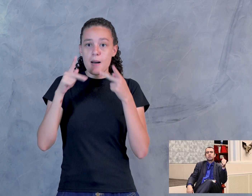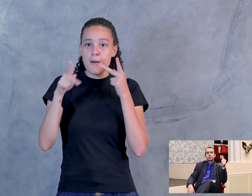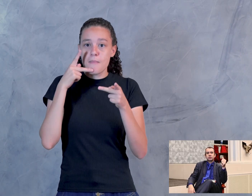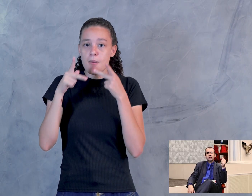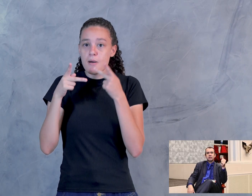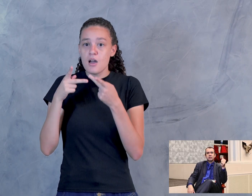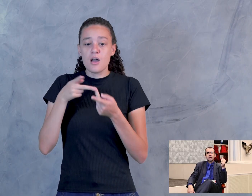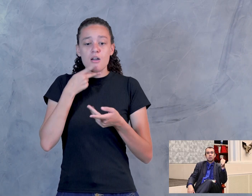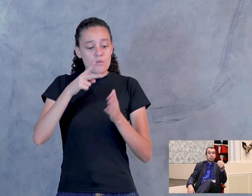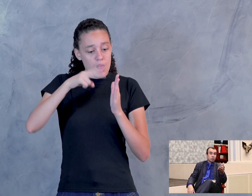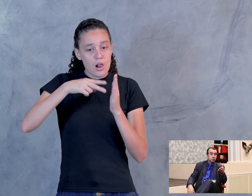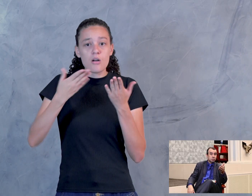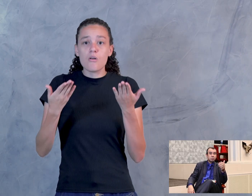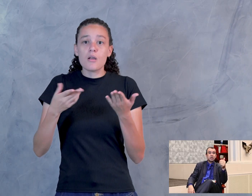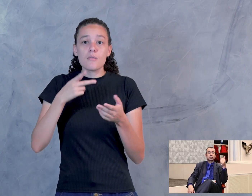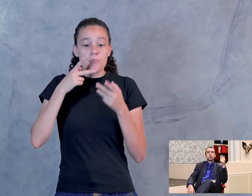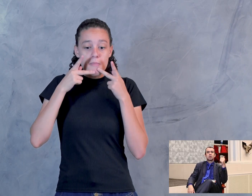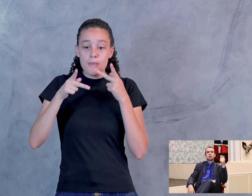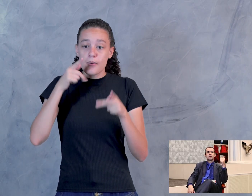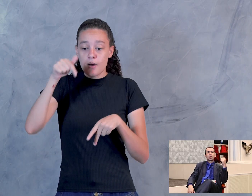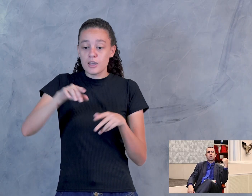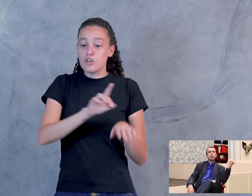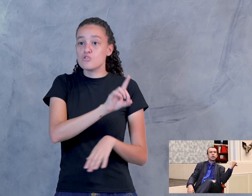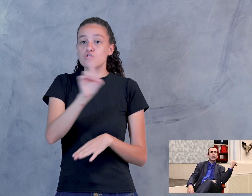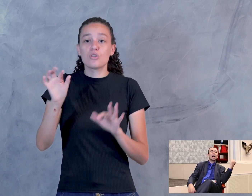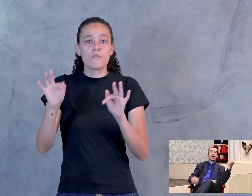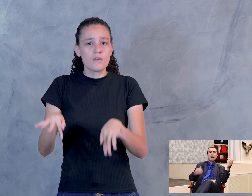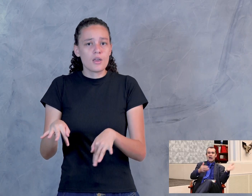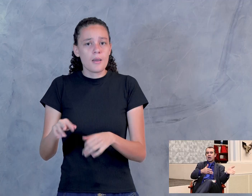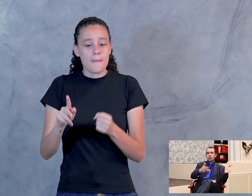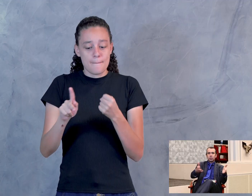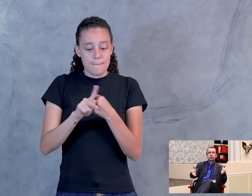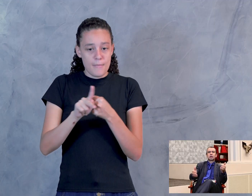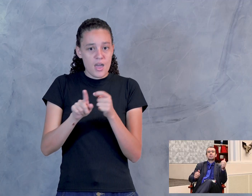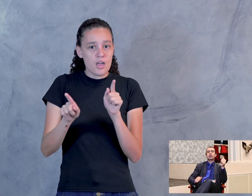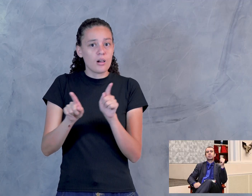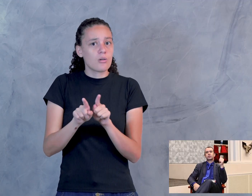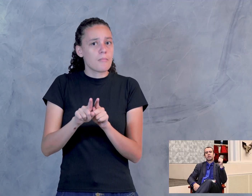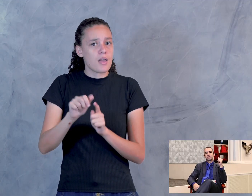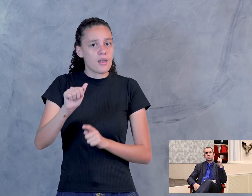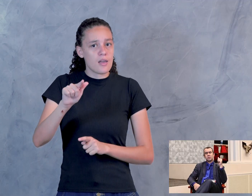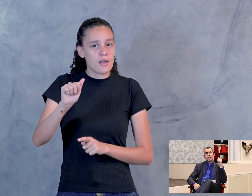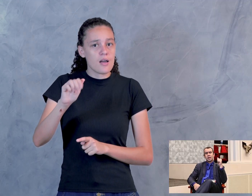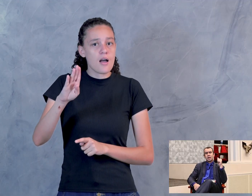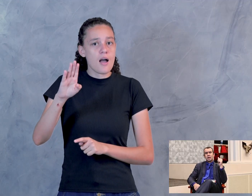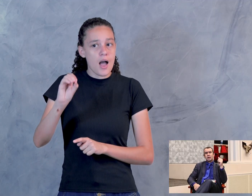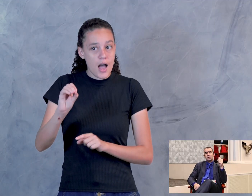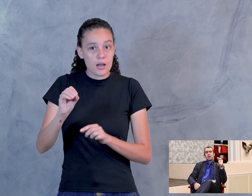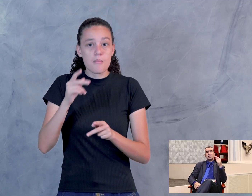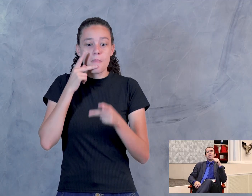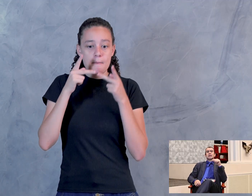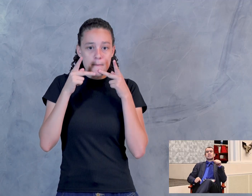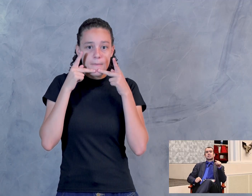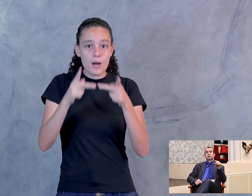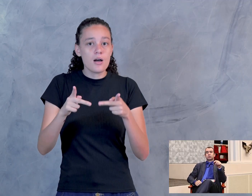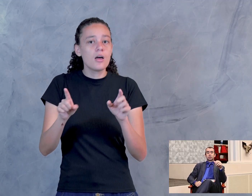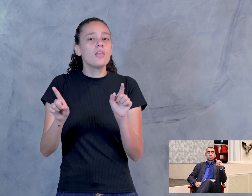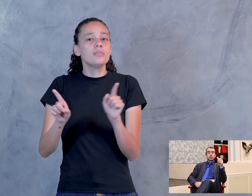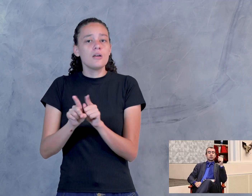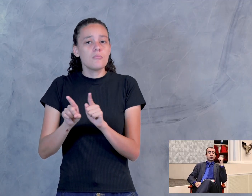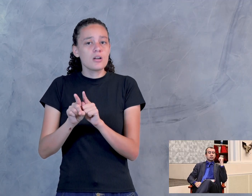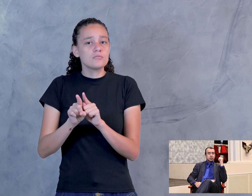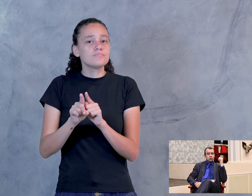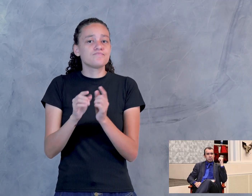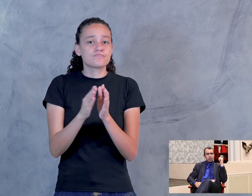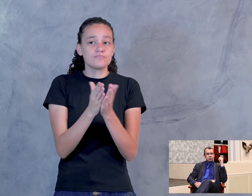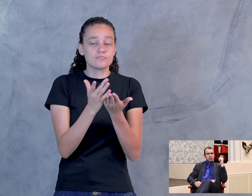sobre os últimos dias. O apóstolo Pedro. Houve lá Ágabo, que também profetizou. E as escrituras